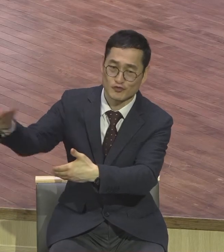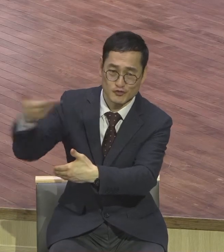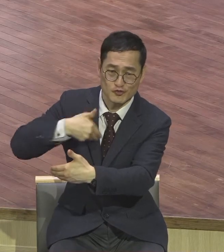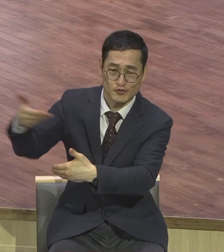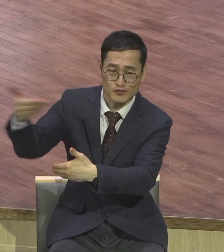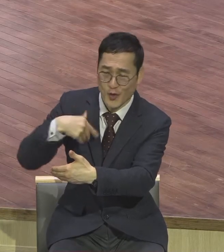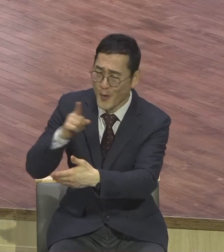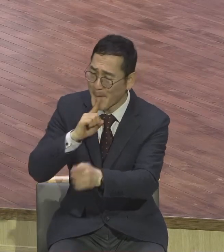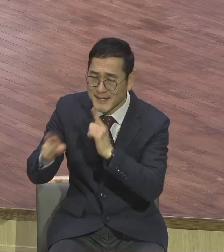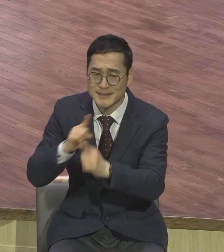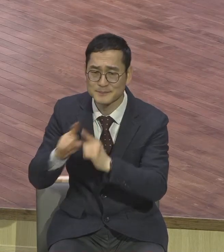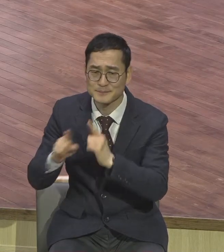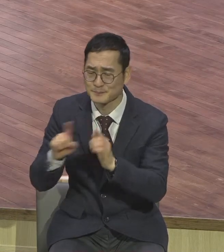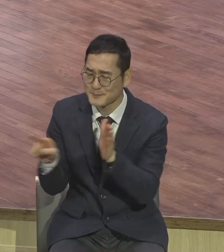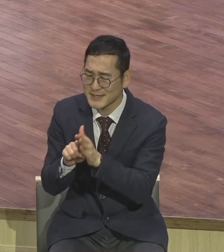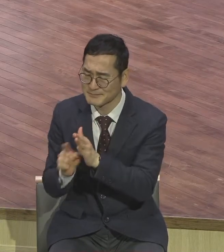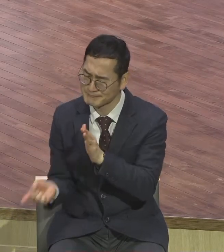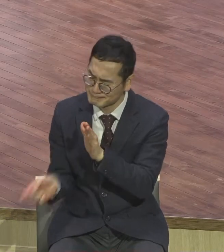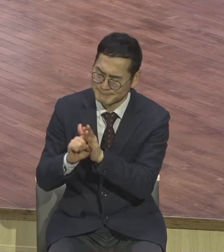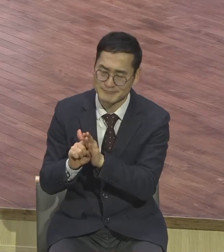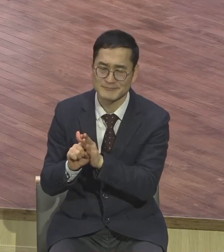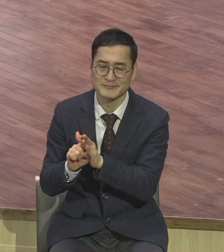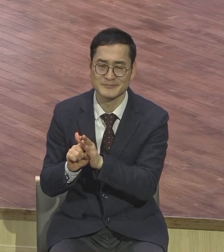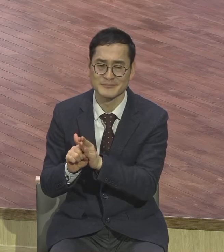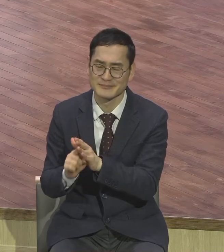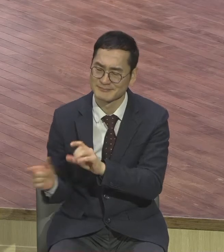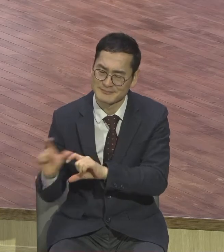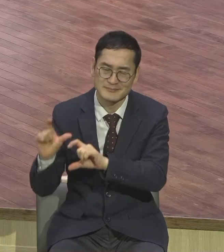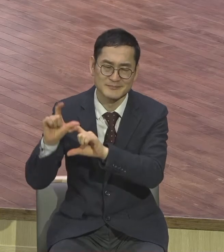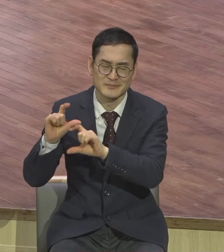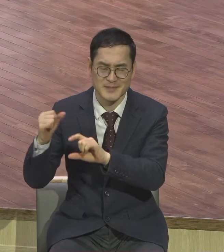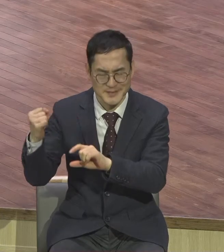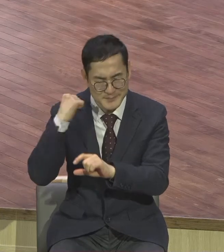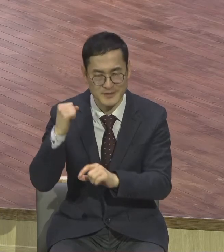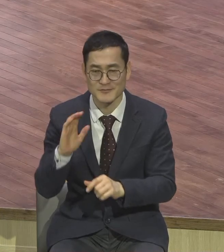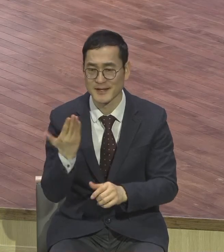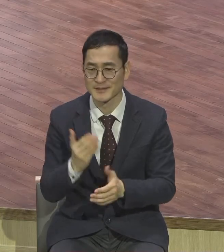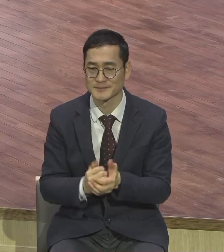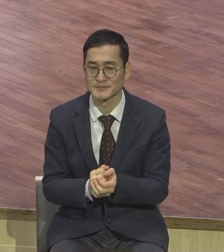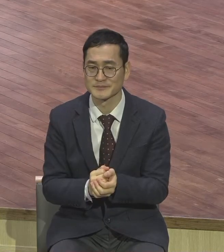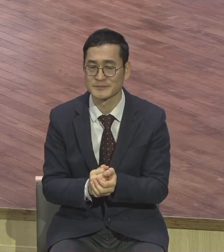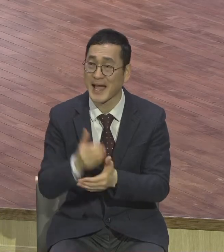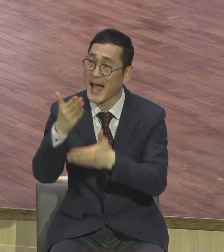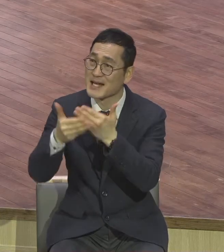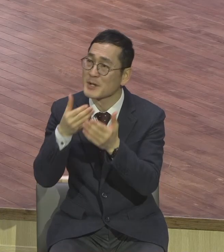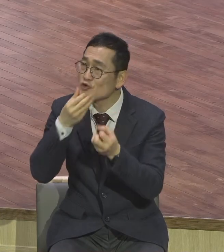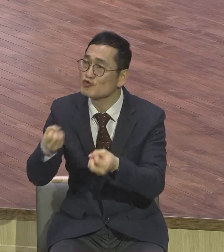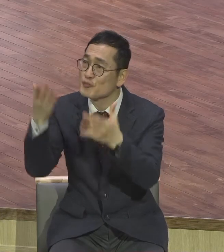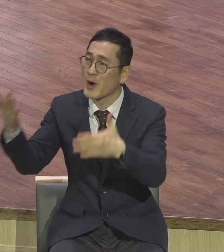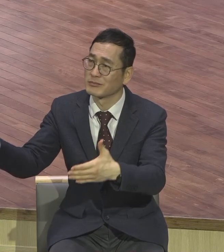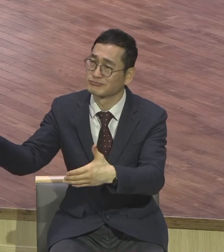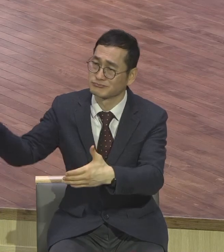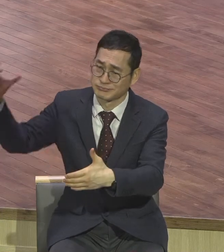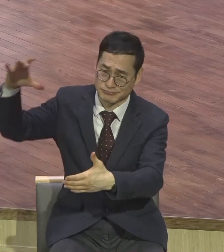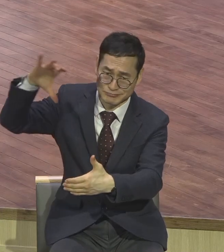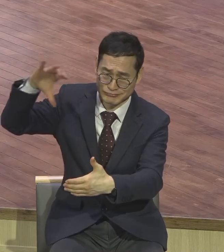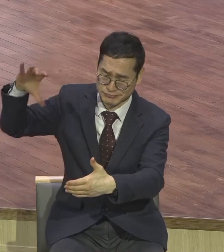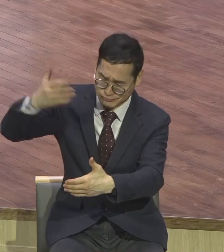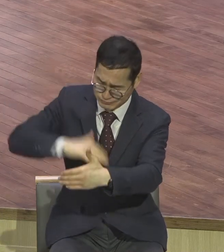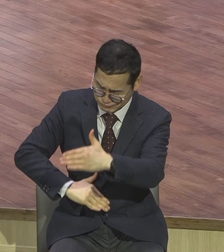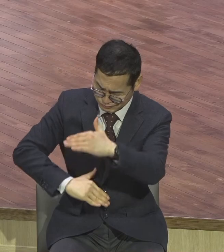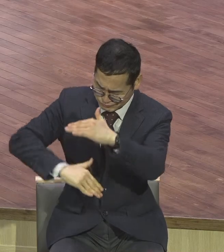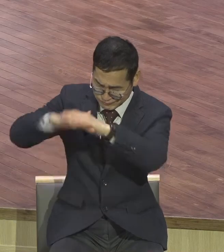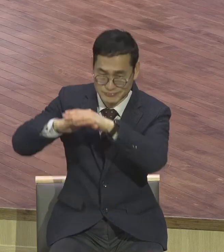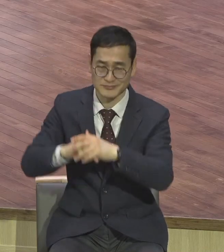말씀으로 충만해집니다. 기도 하늘 보호자의 축복이 예많이 된다. 그래서 이삼칠나라